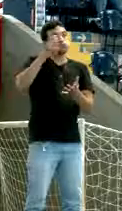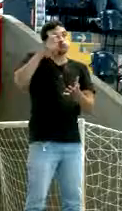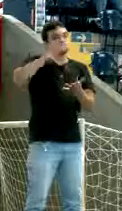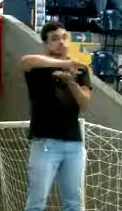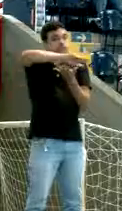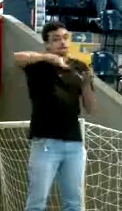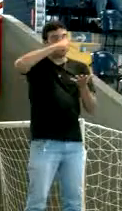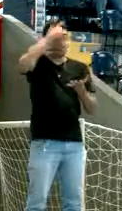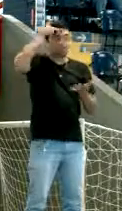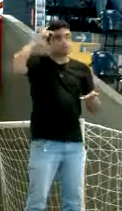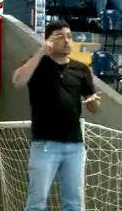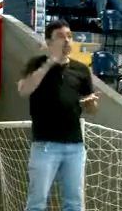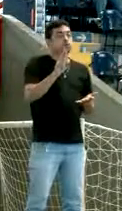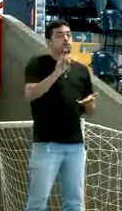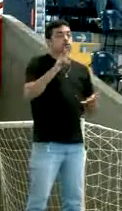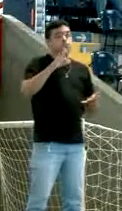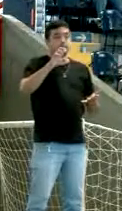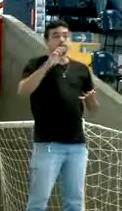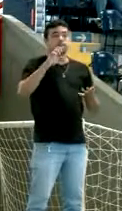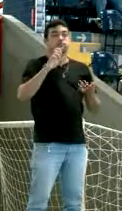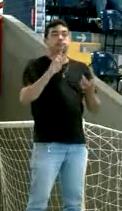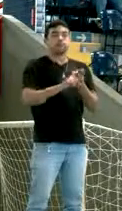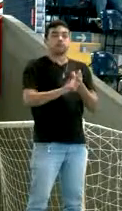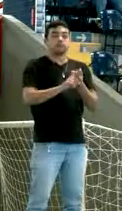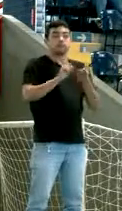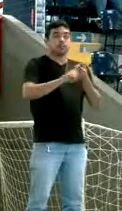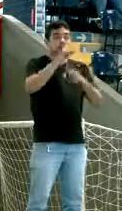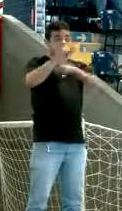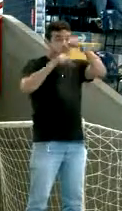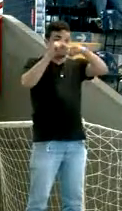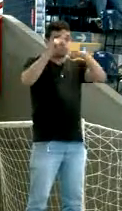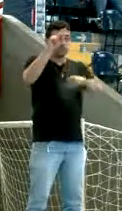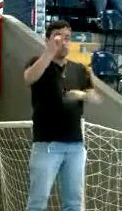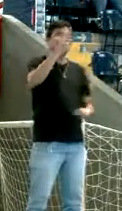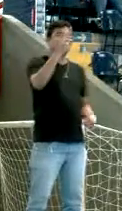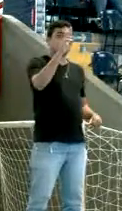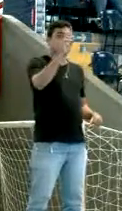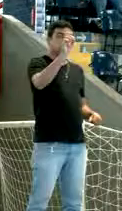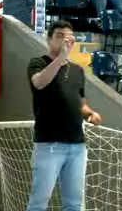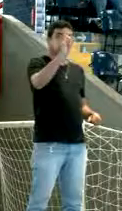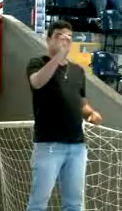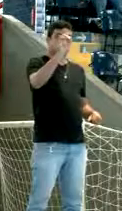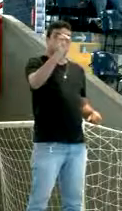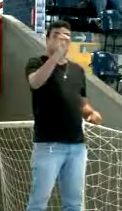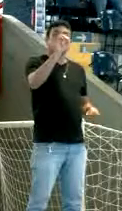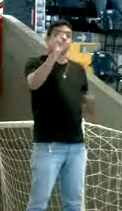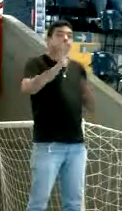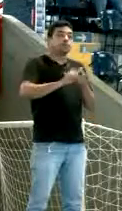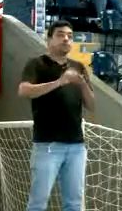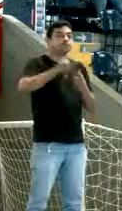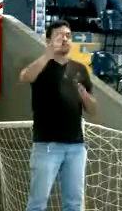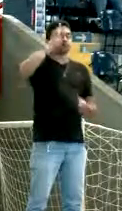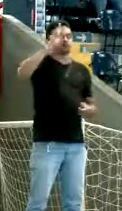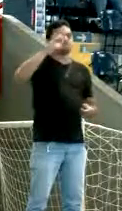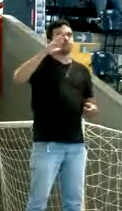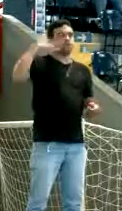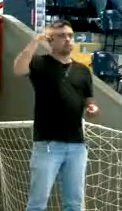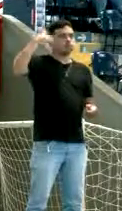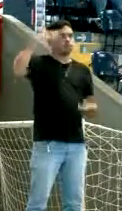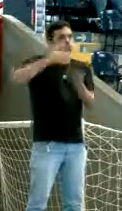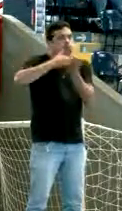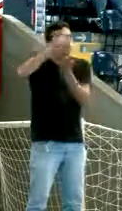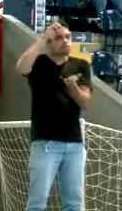das seitas odaras, Woodstock. E aí a gente vê que a música